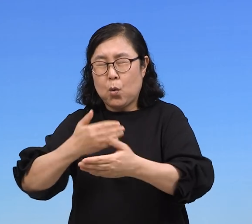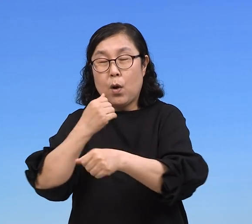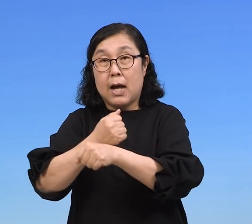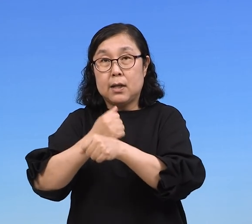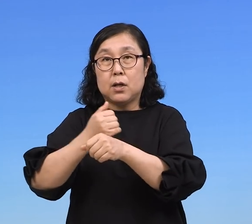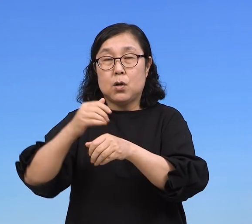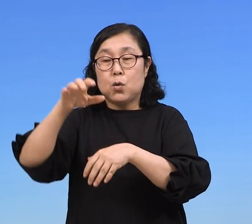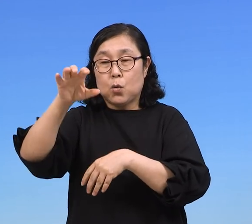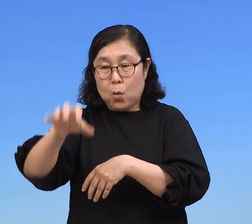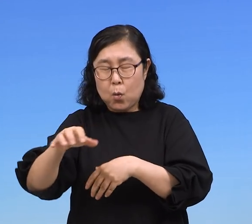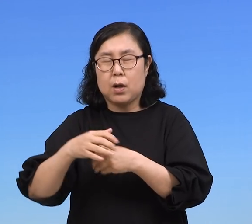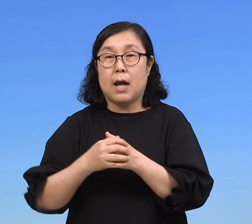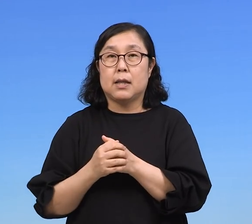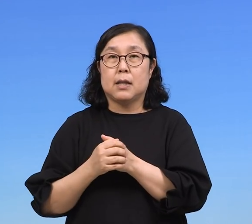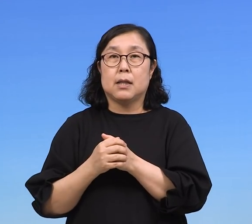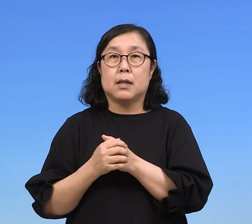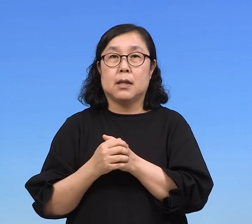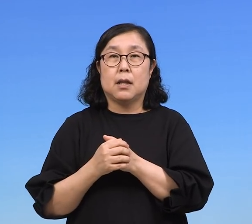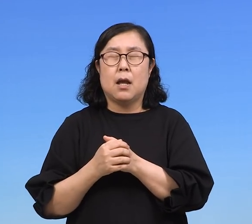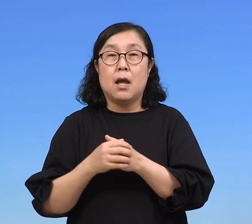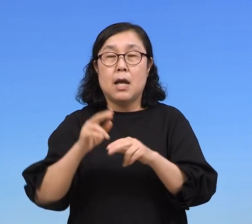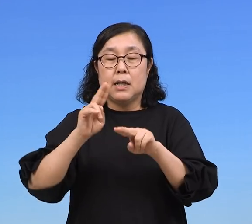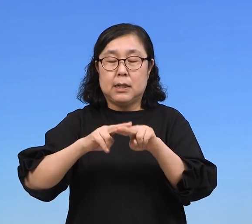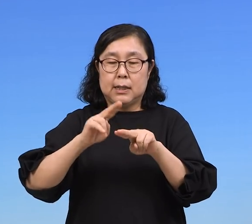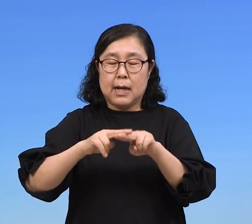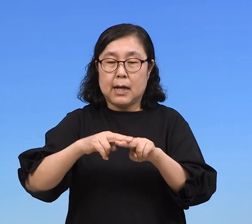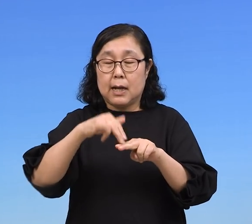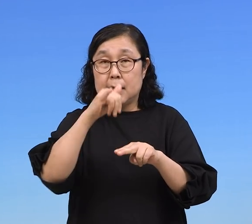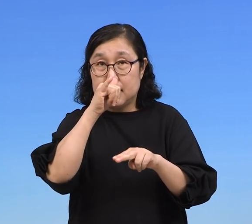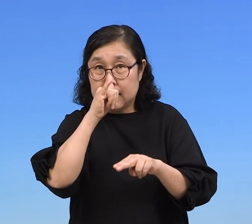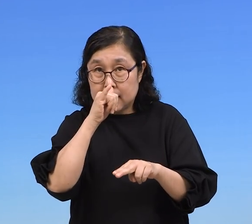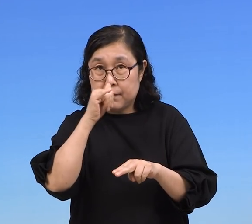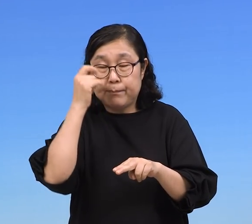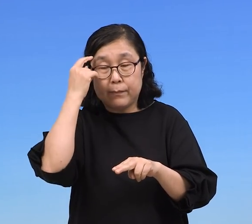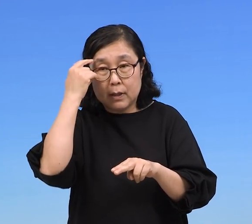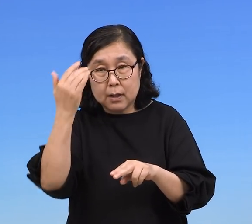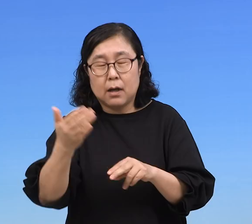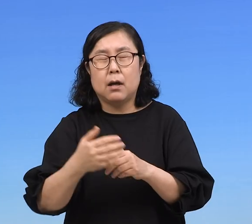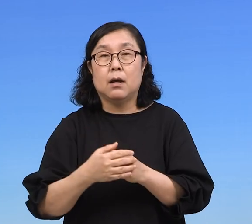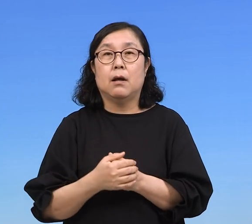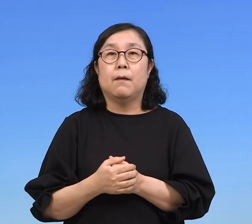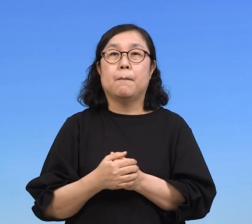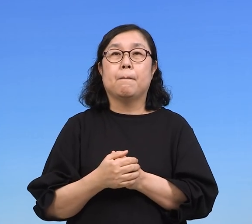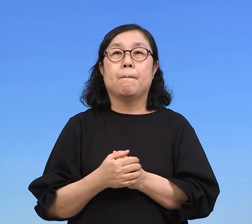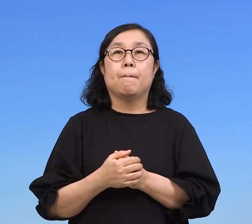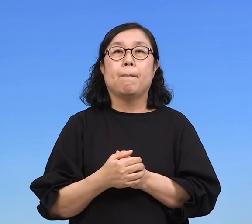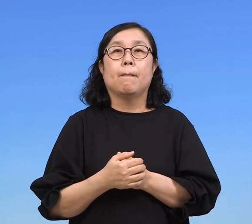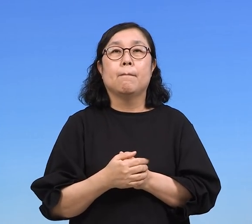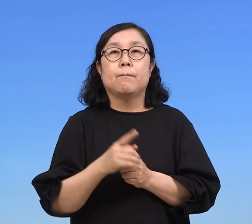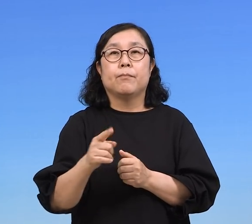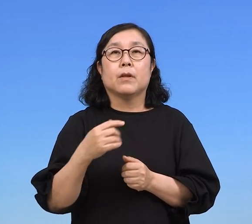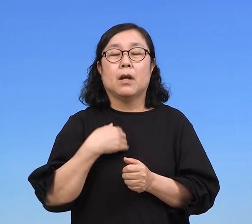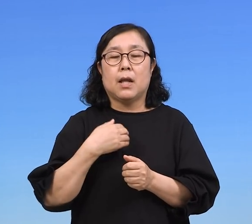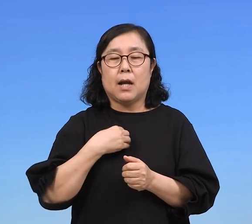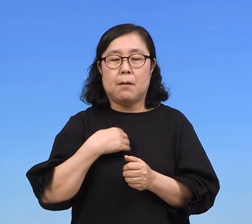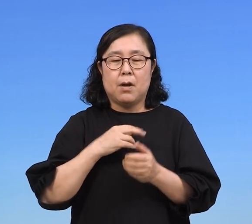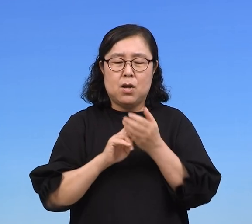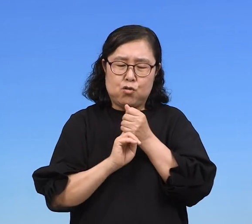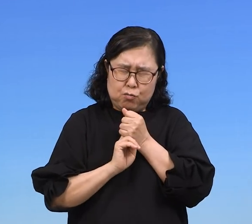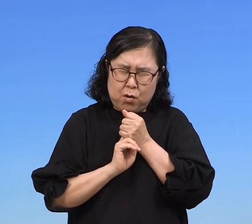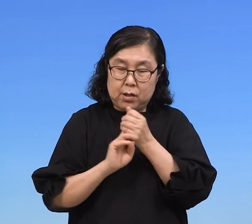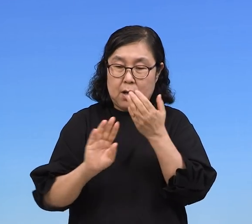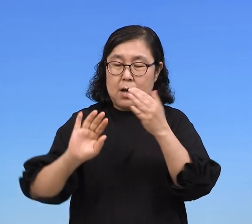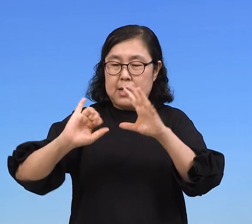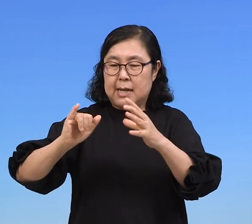교류하는 공간, 세상과 교류하는 공간 차원에서의 의자가 마련되어 있느냐는 겁니다. 그러니까요, 이게 무슨